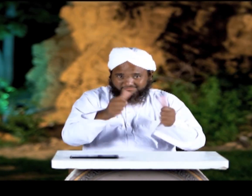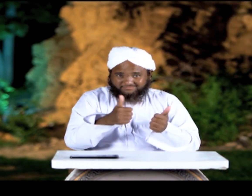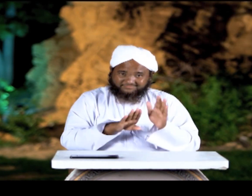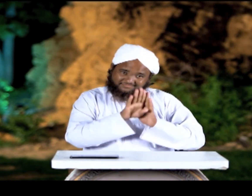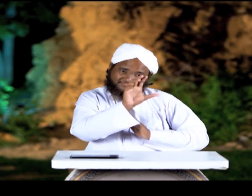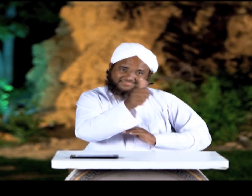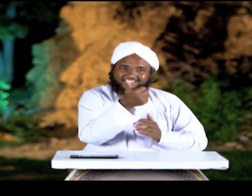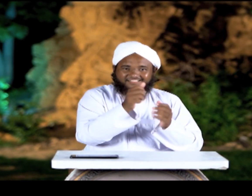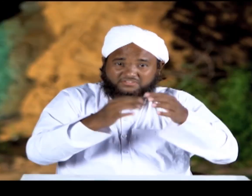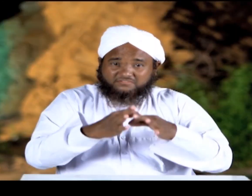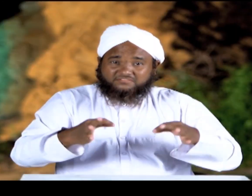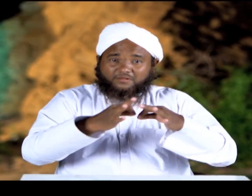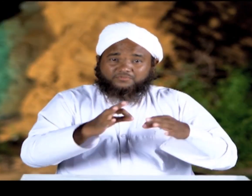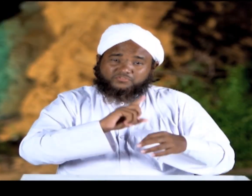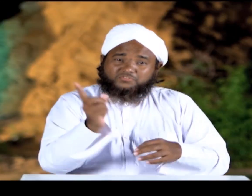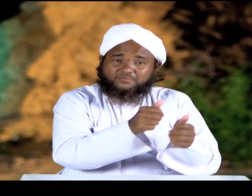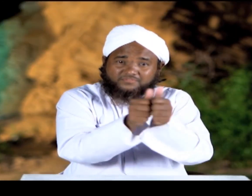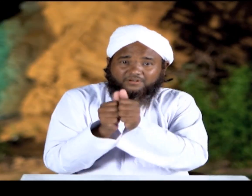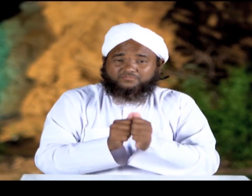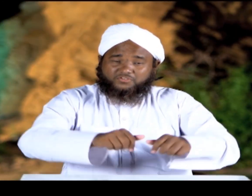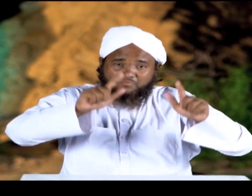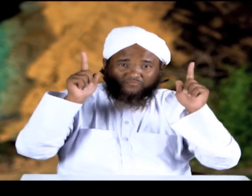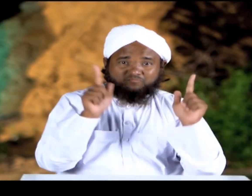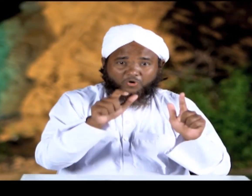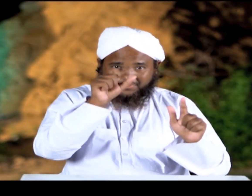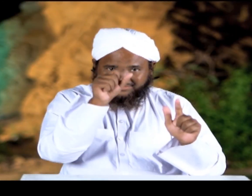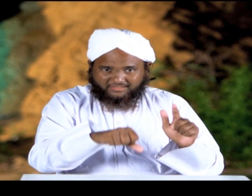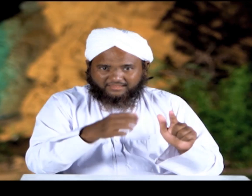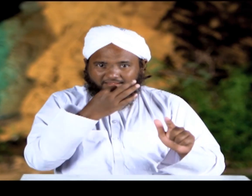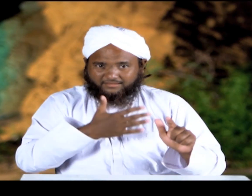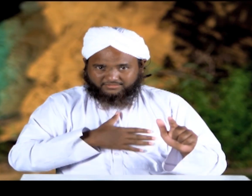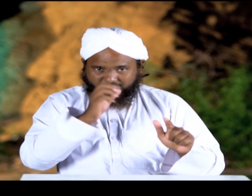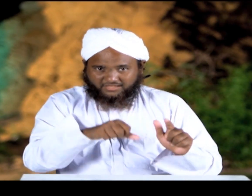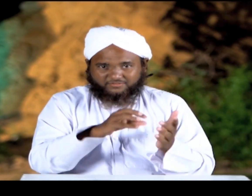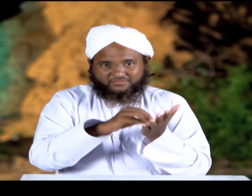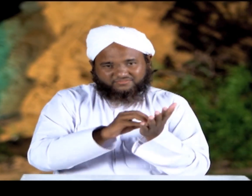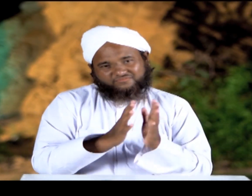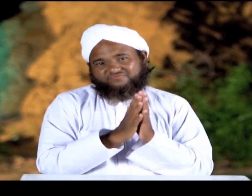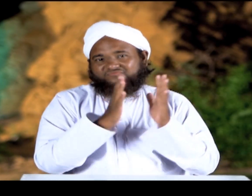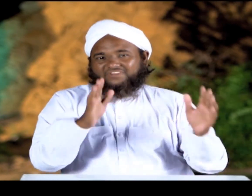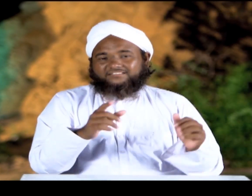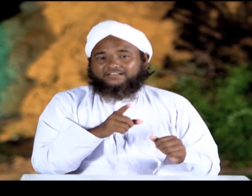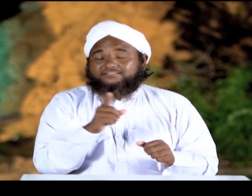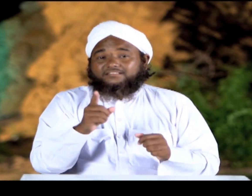ہوگا۔ یقیناً کسی شان والے کے نام کا ادب اجر و ثواب کا موجب ہے۔ حضرت سیدنا بشر حافی رحمۃ